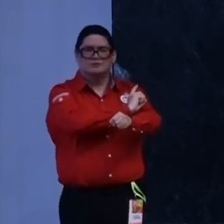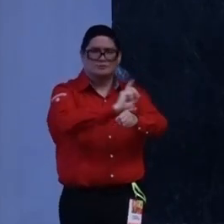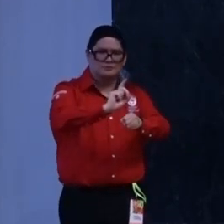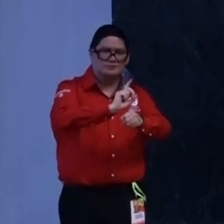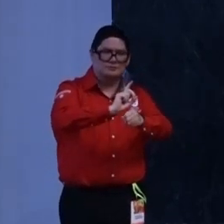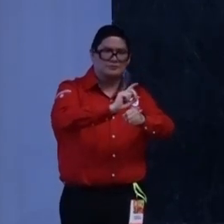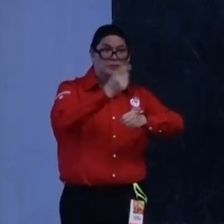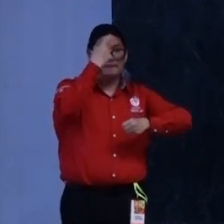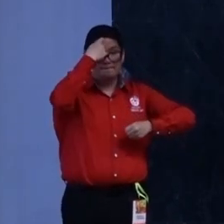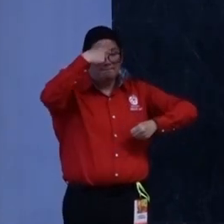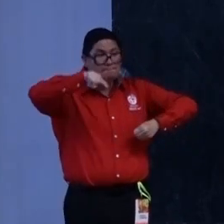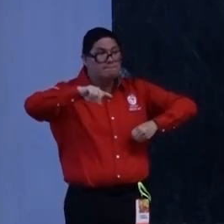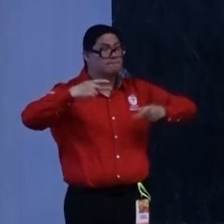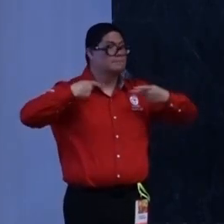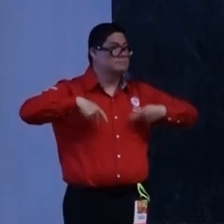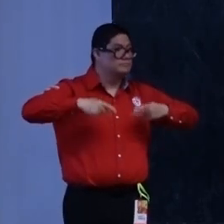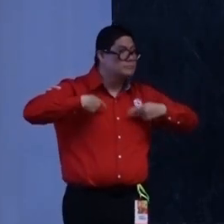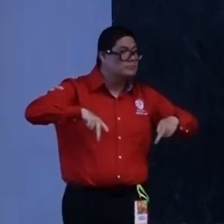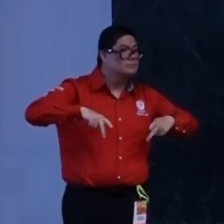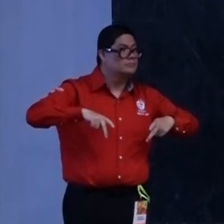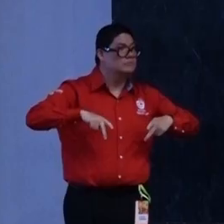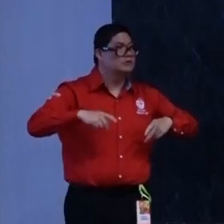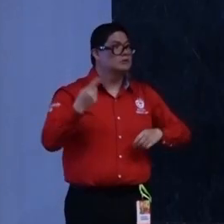oportunidades para las personas